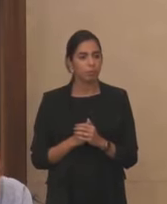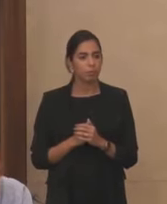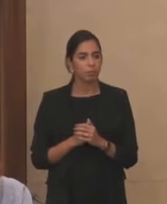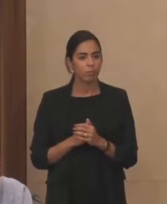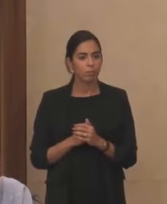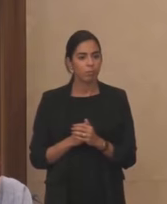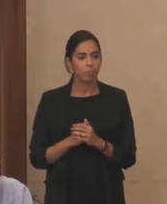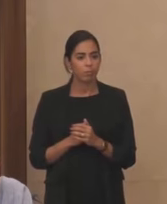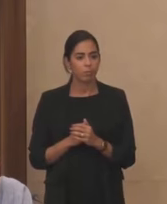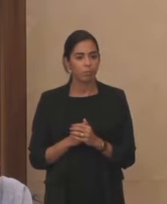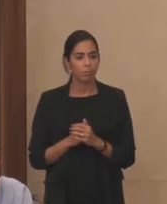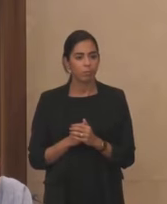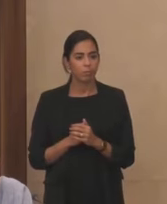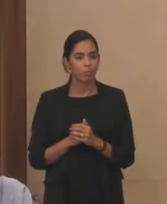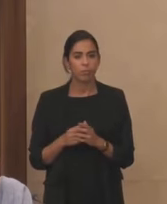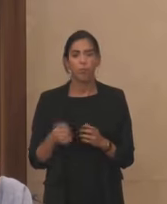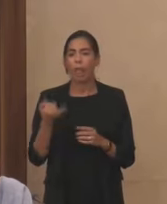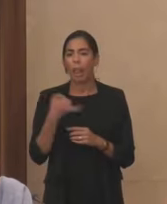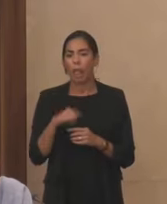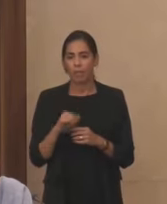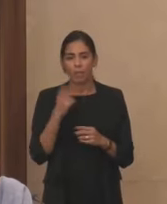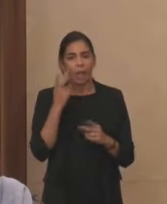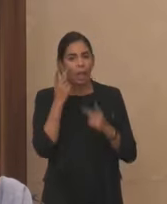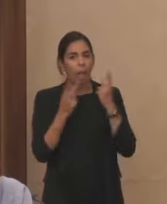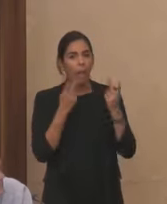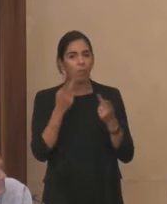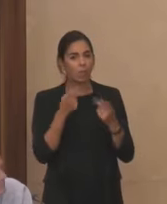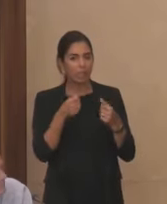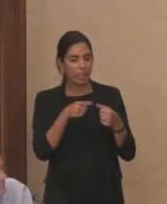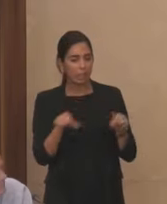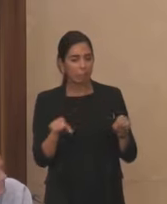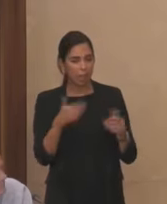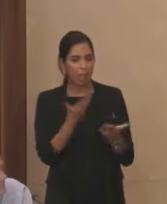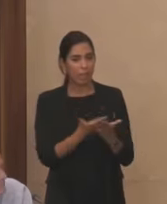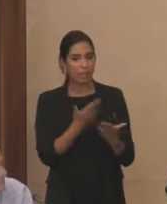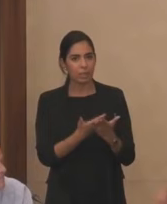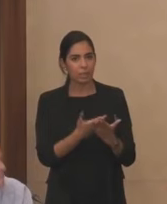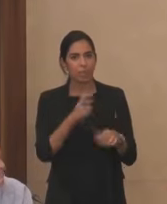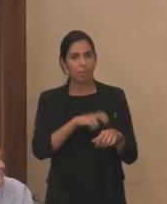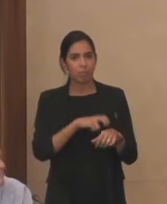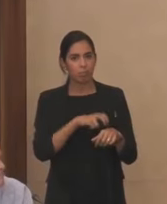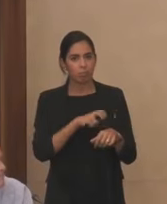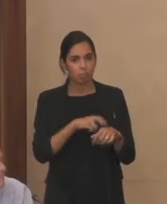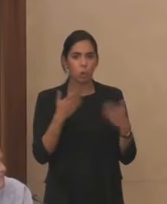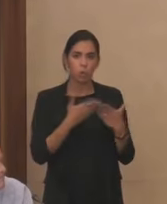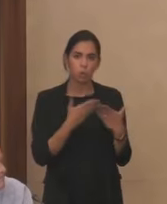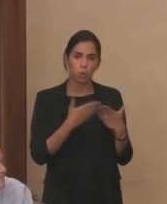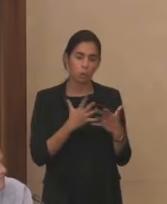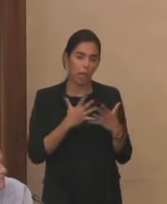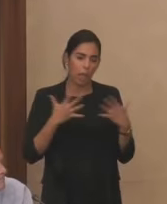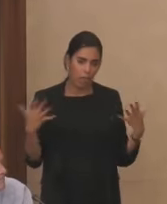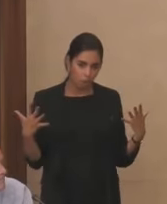senza bisogno dell'evidence-based medicine, degli studi enormi, doppio cieco, randomizzato,